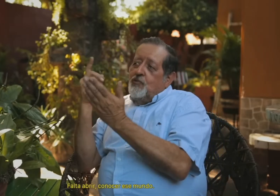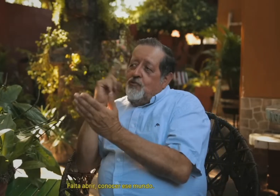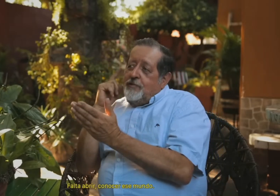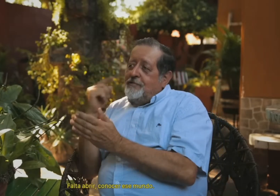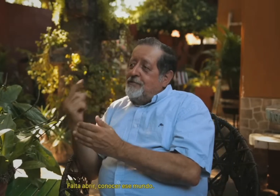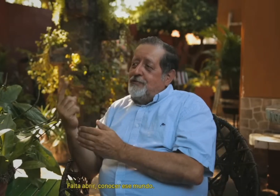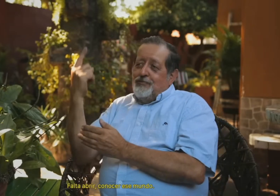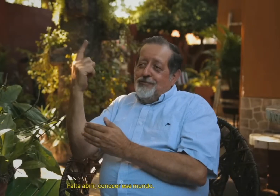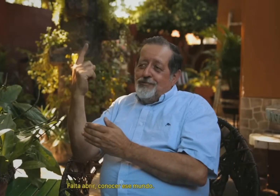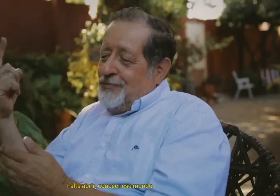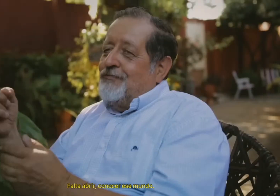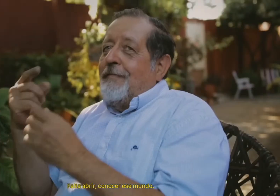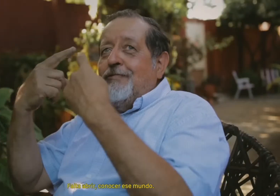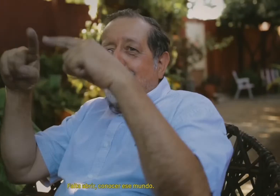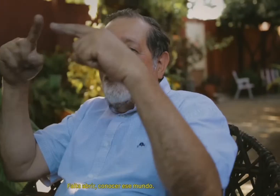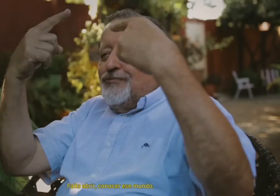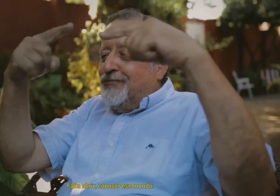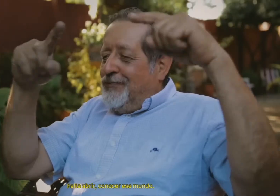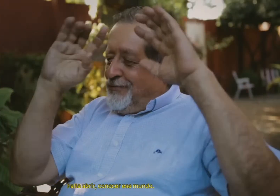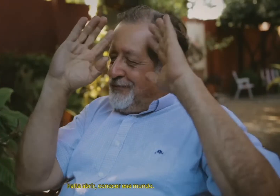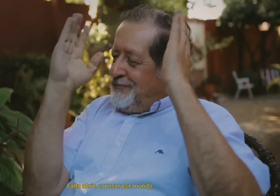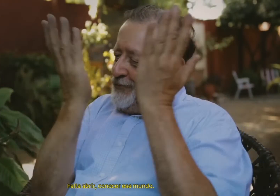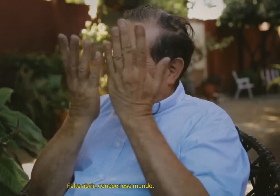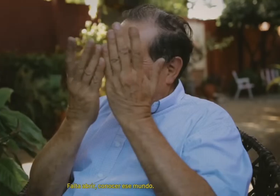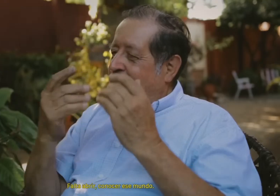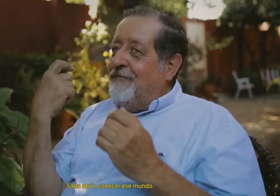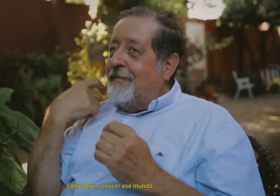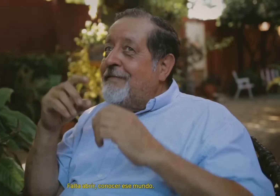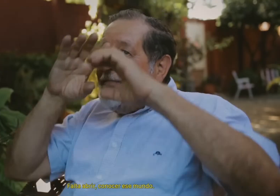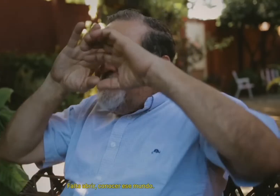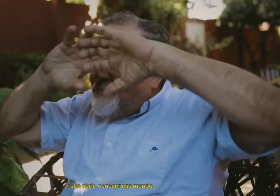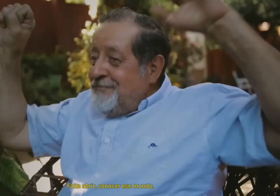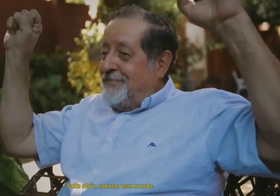Falta abrir, conocer este mundo.